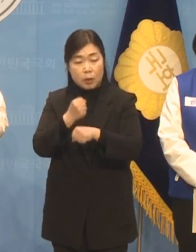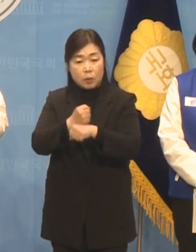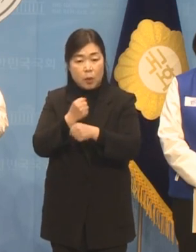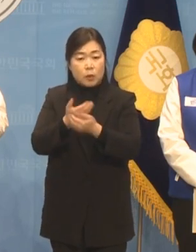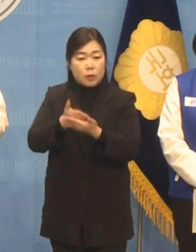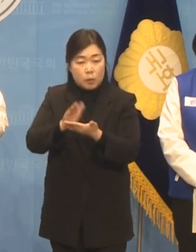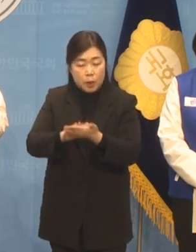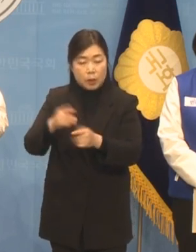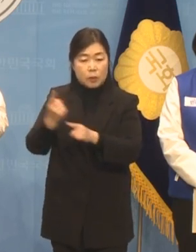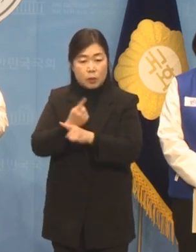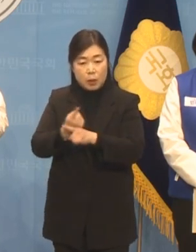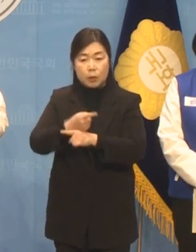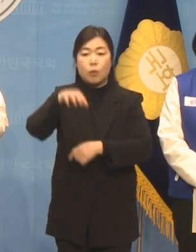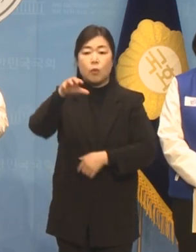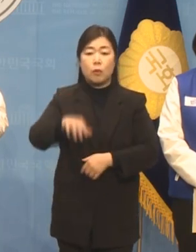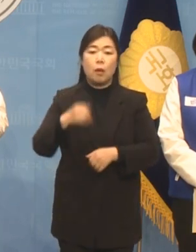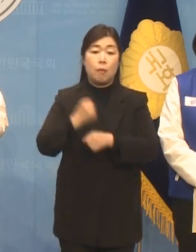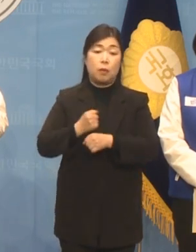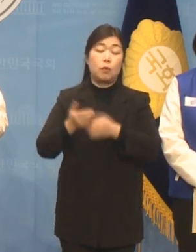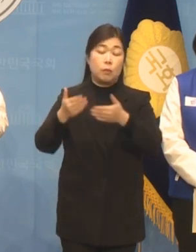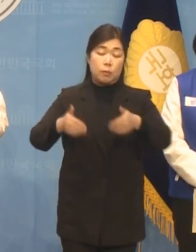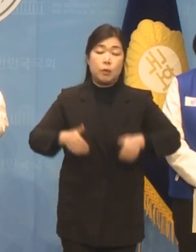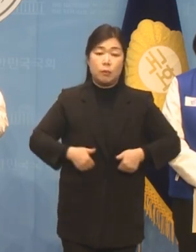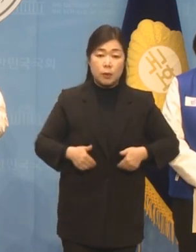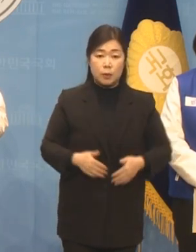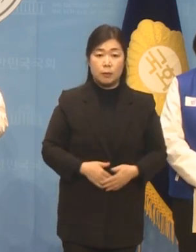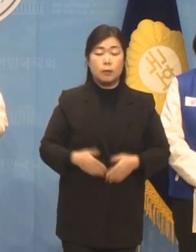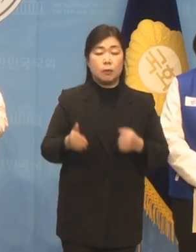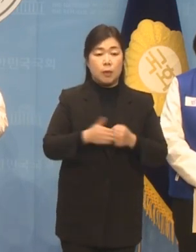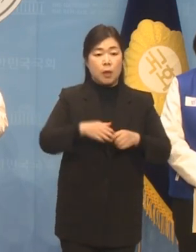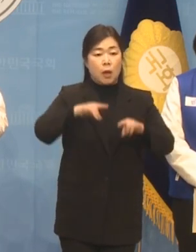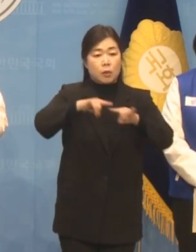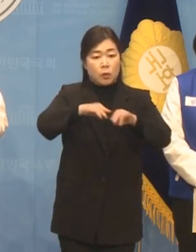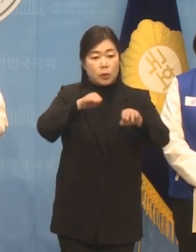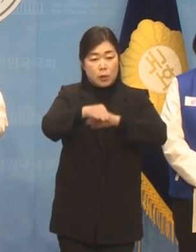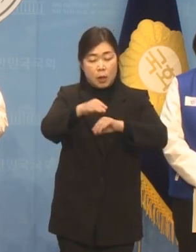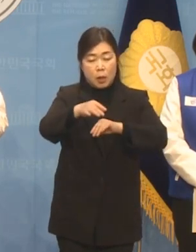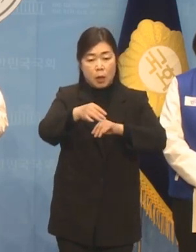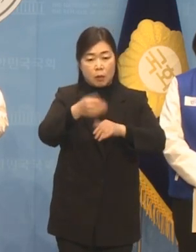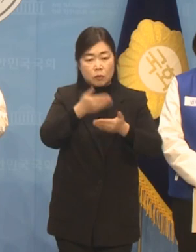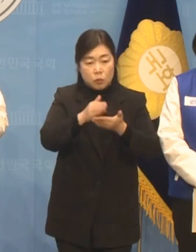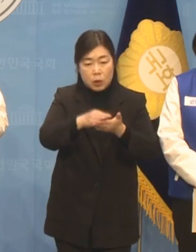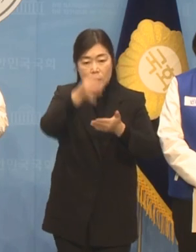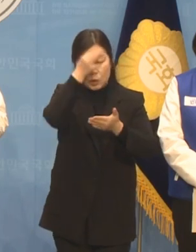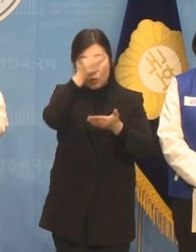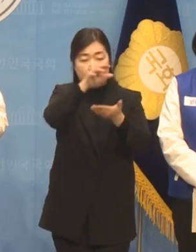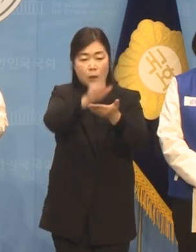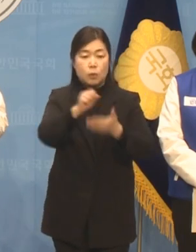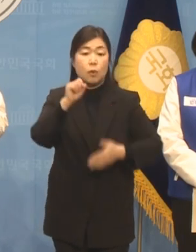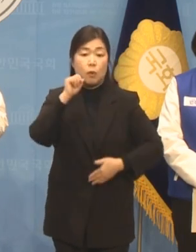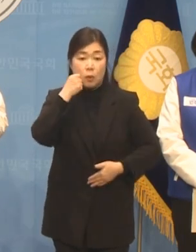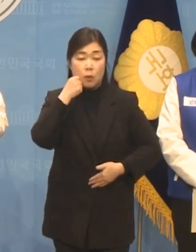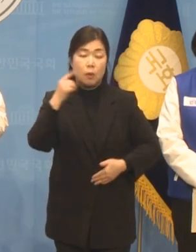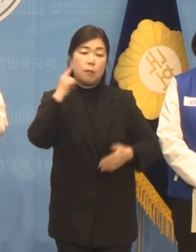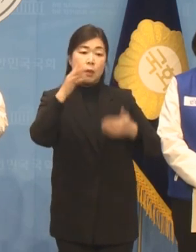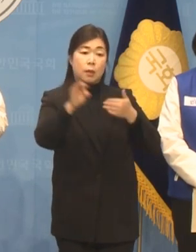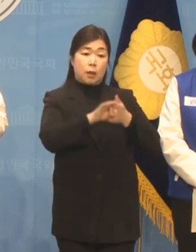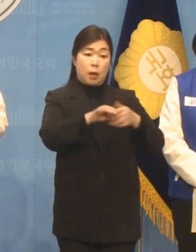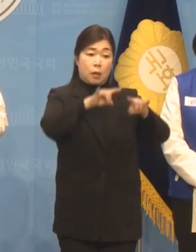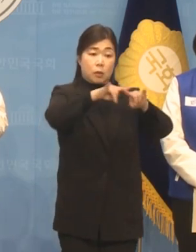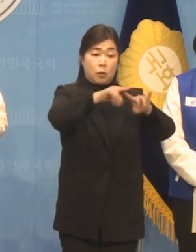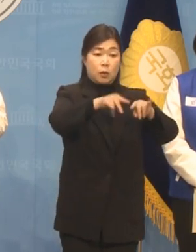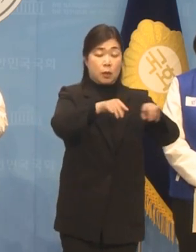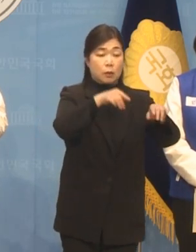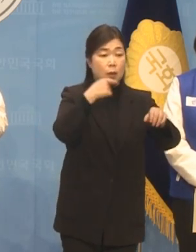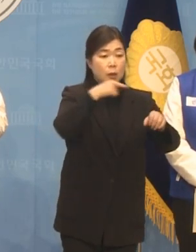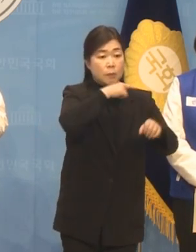등 자동차 정비 사업자들은 전기차 수리 기술을 확보하기 어렵고 전기차 전환 시 심각한